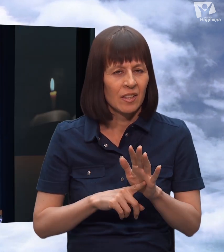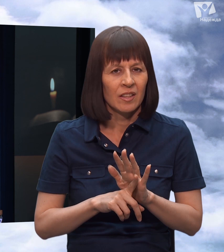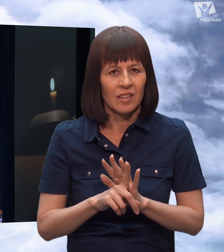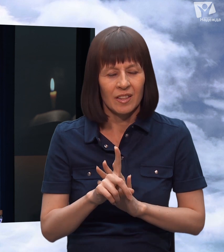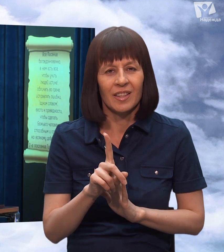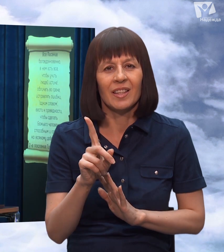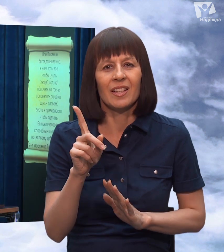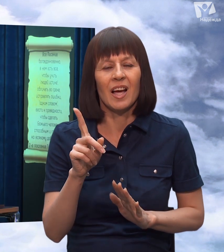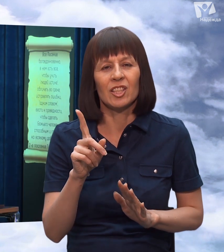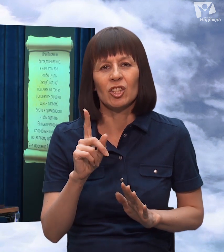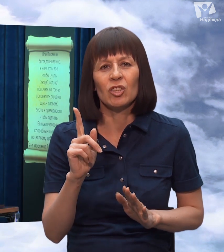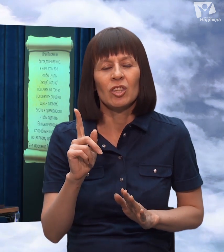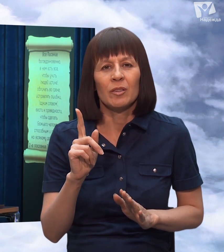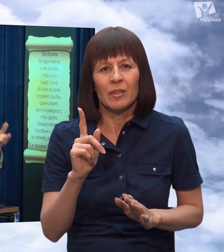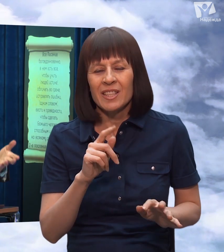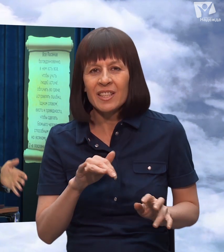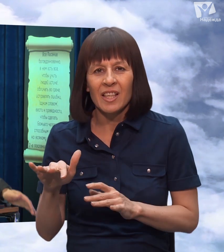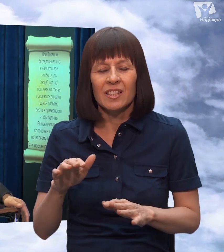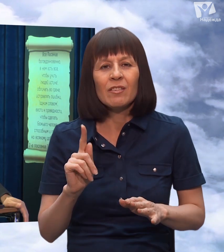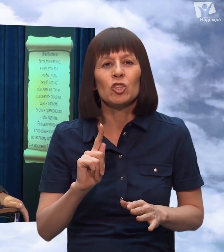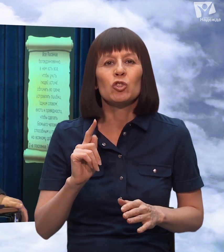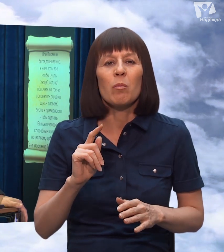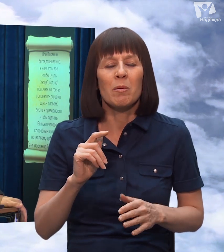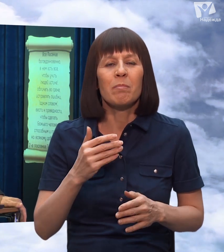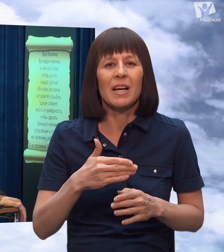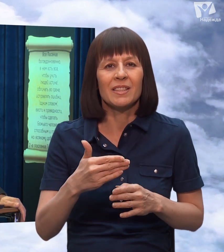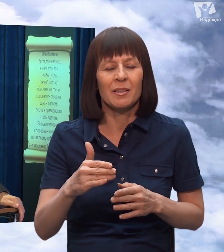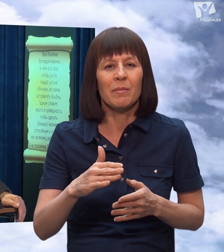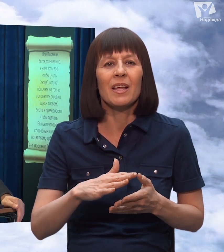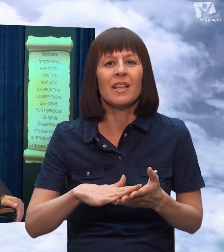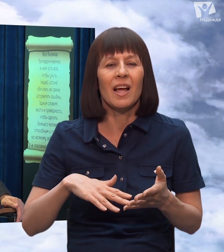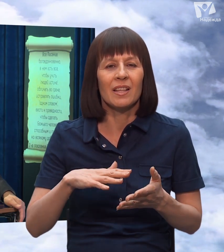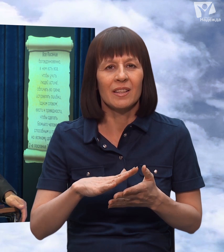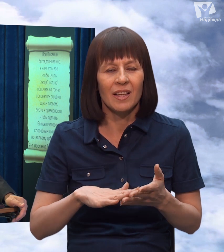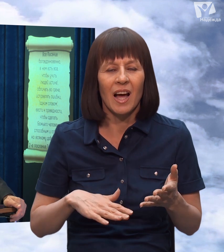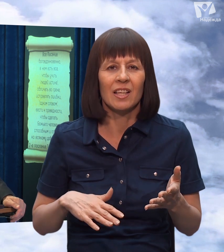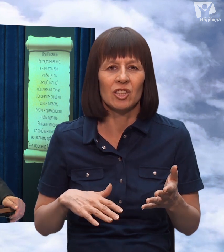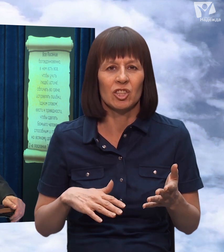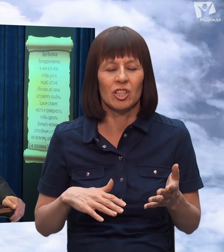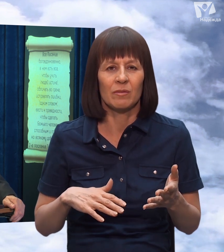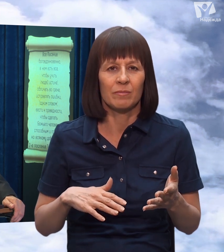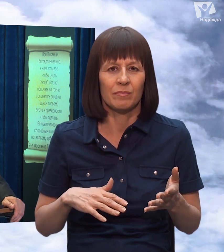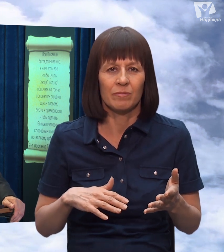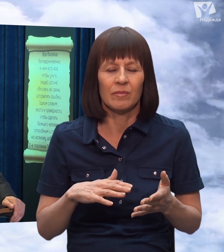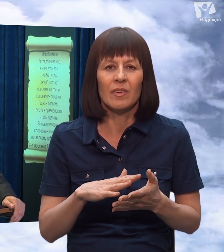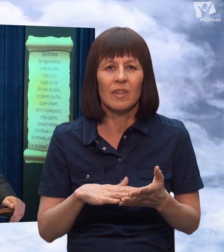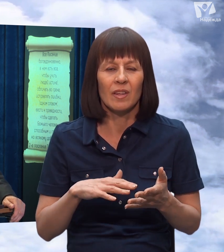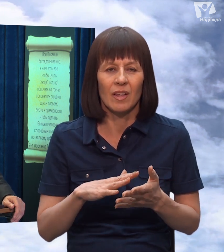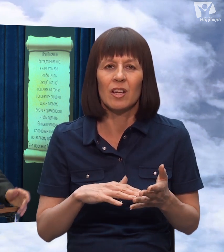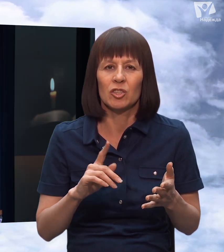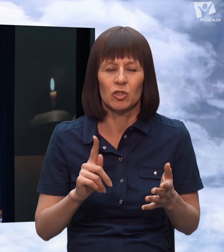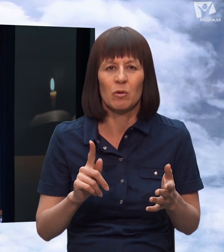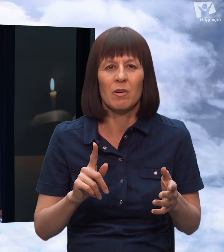начало дальнейшем реформам более глубинного характера и к сожалению 600 пятом году уже придет